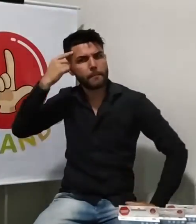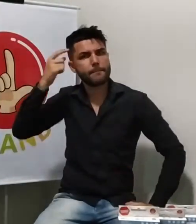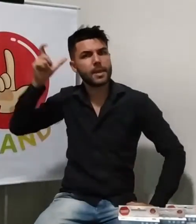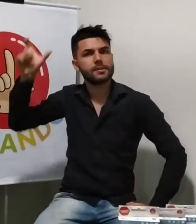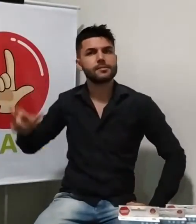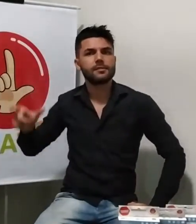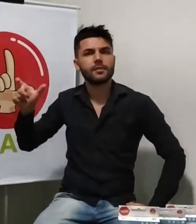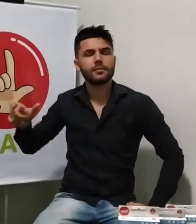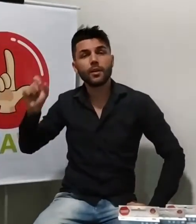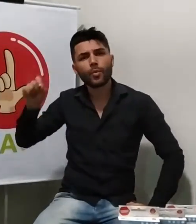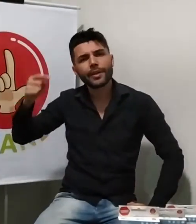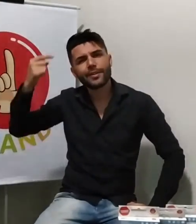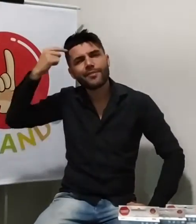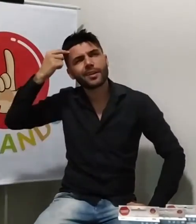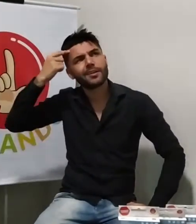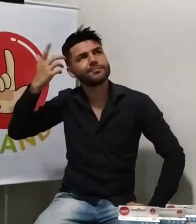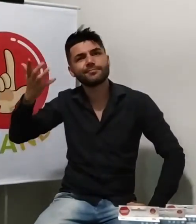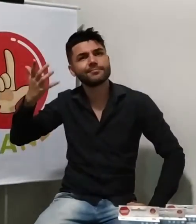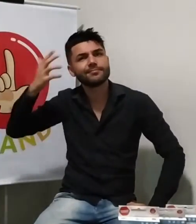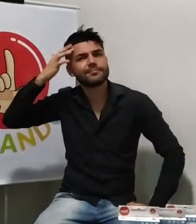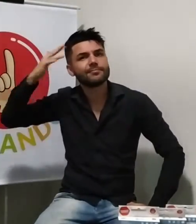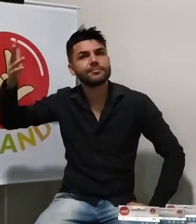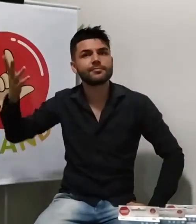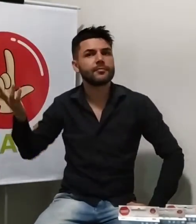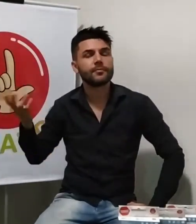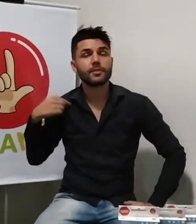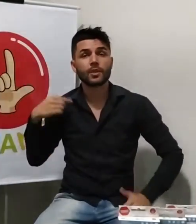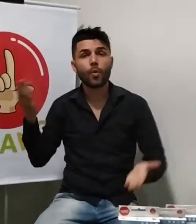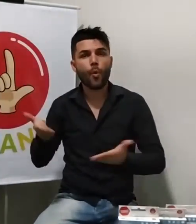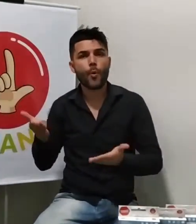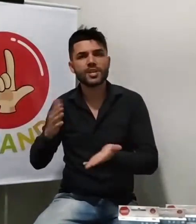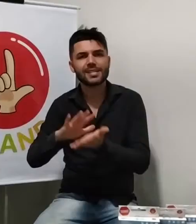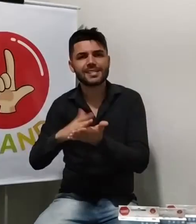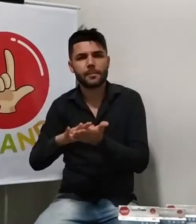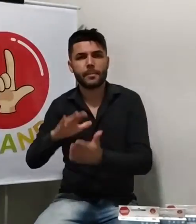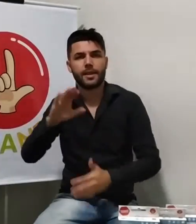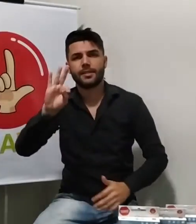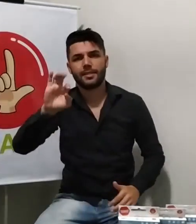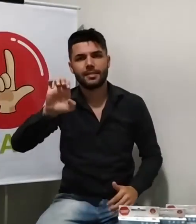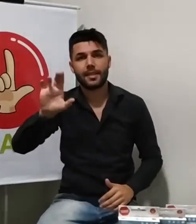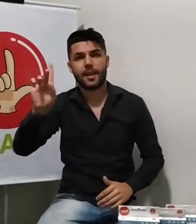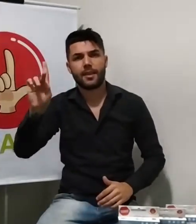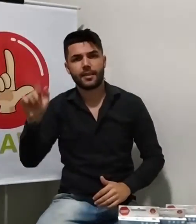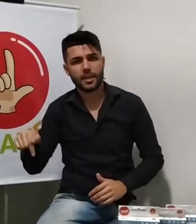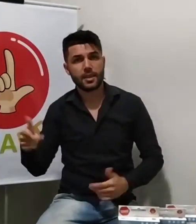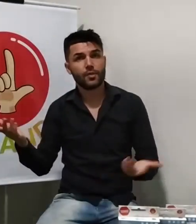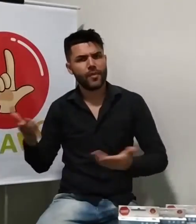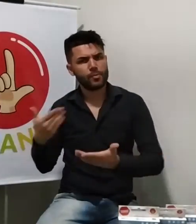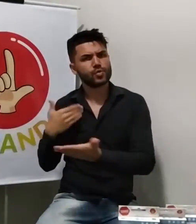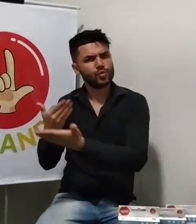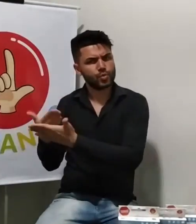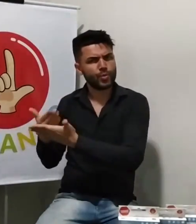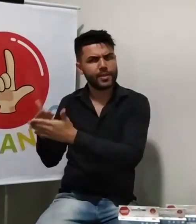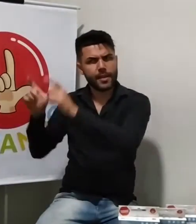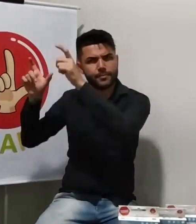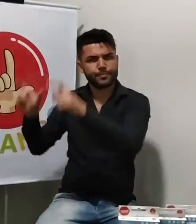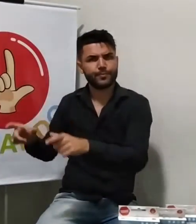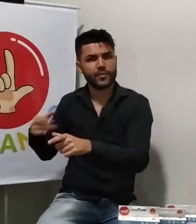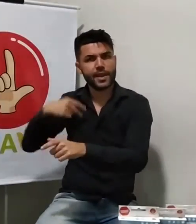Ó, não vejo a hora, hein, Gustavo? Isso aqui, acho que esse GVCast aqui é uma palhinha, né? Eu tô super empolgado, viu? Vão ser alguns dias de gravação, né? Vem uma turma